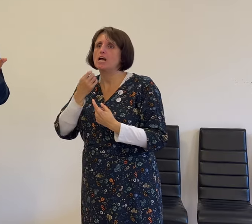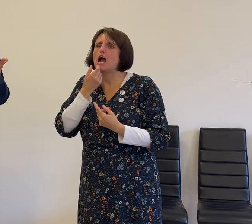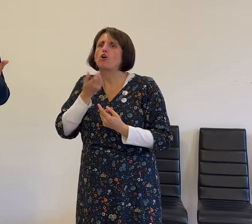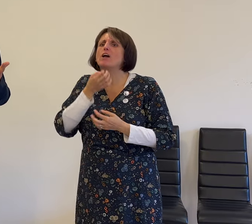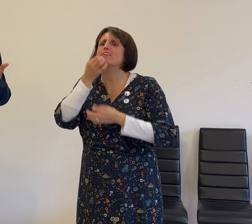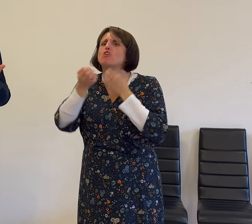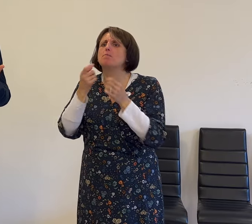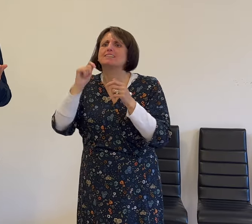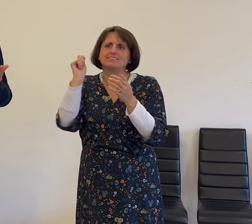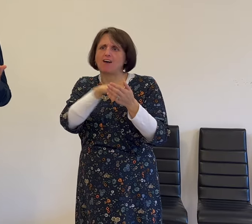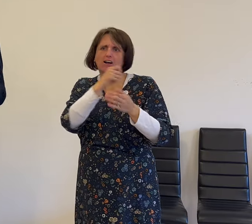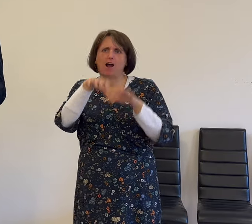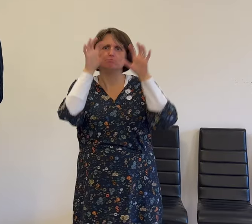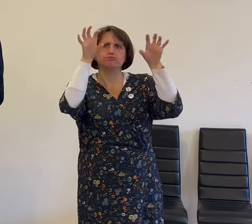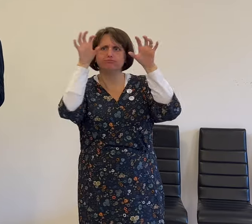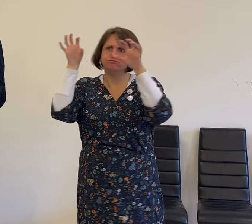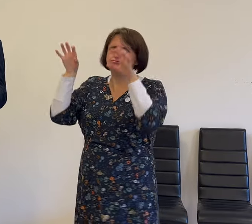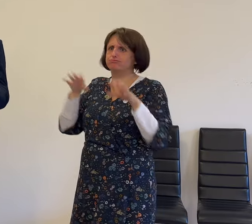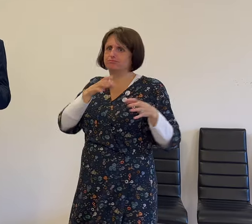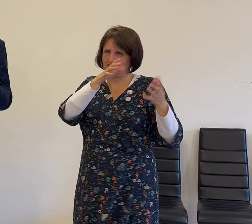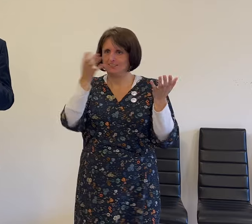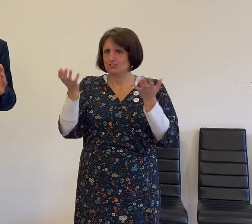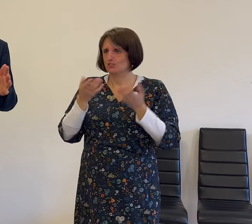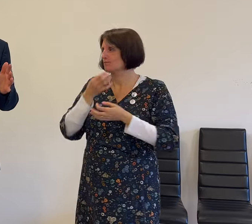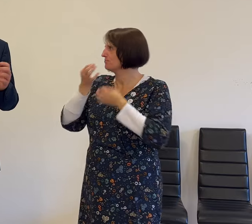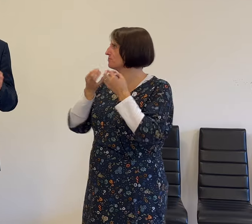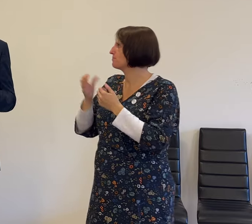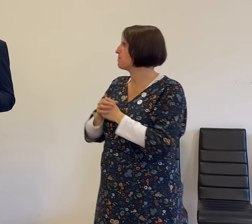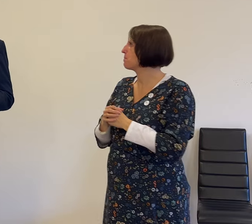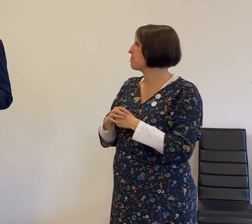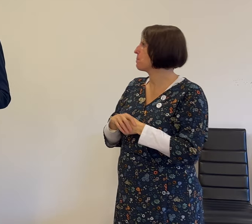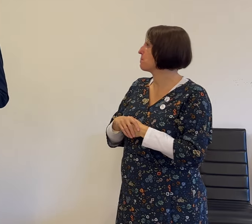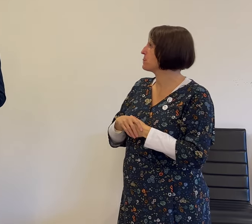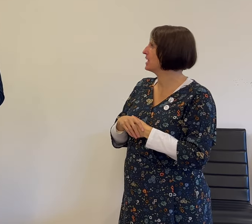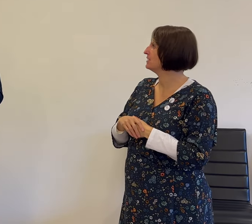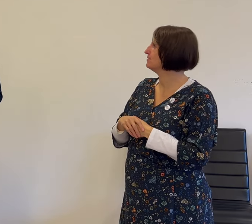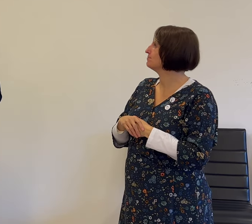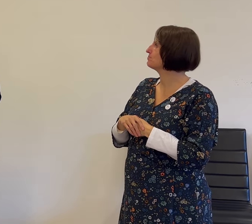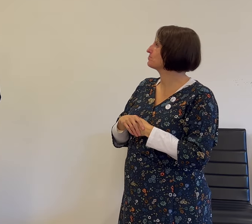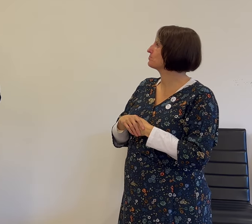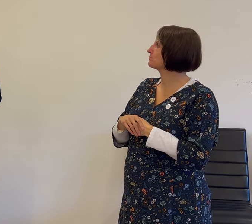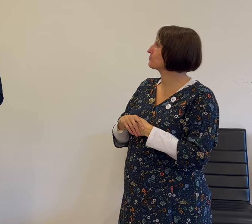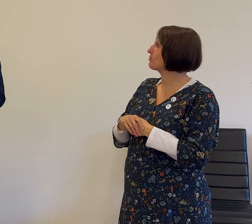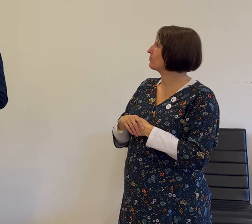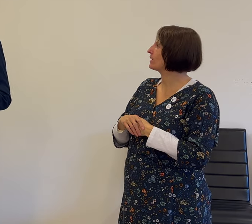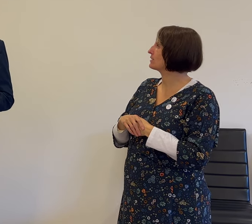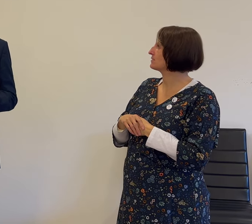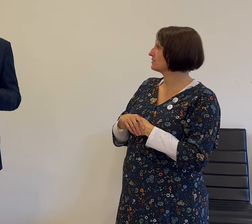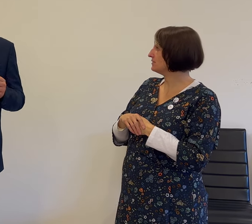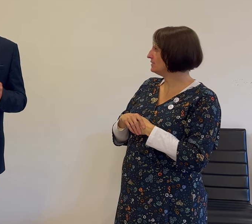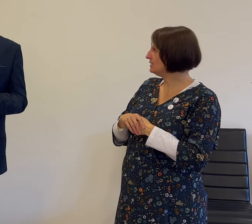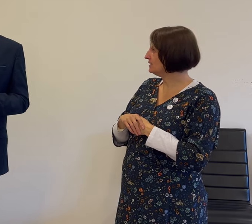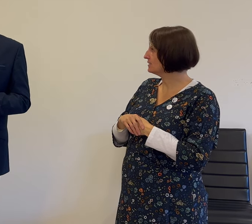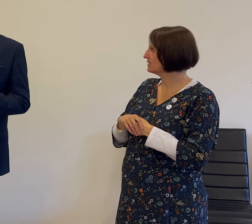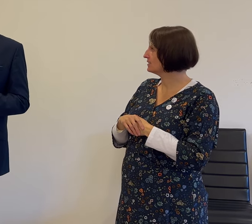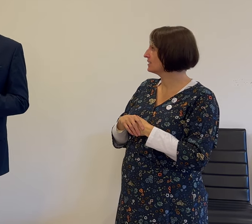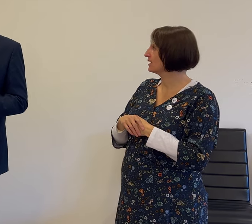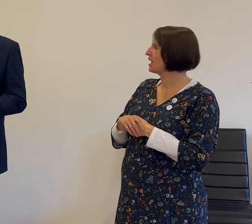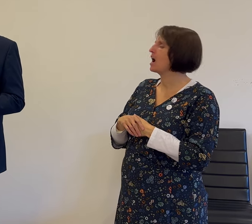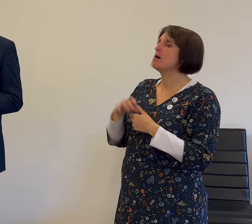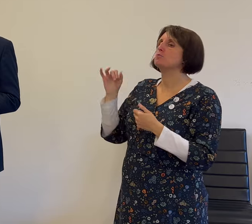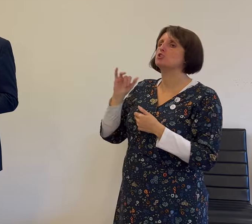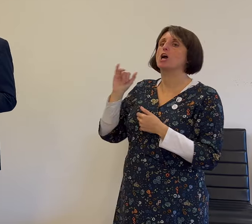otroci. Ale všichni tak nějak jako dobře tuší, že se myslí tím, že otroci budou Izraelci,